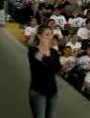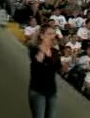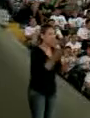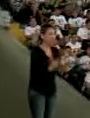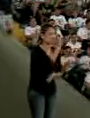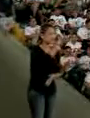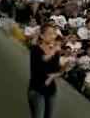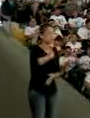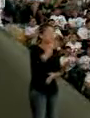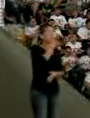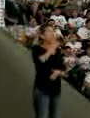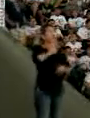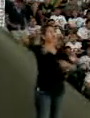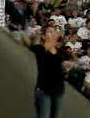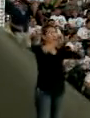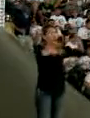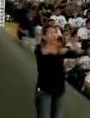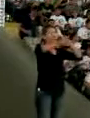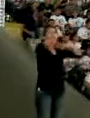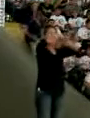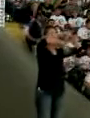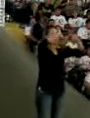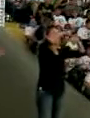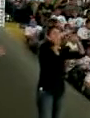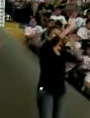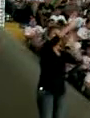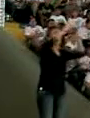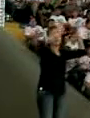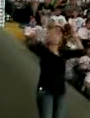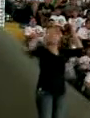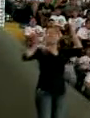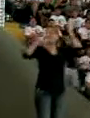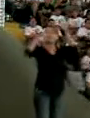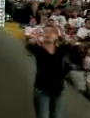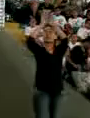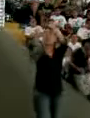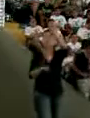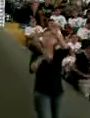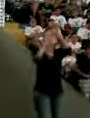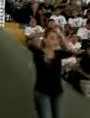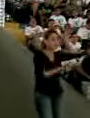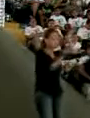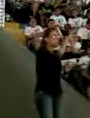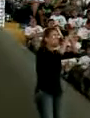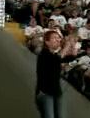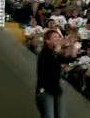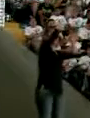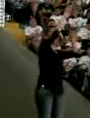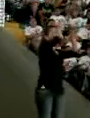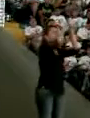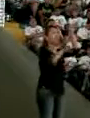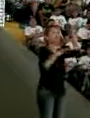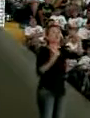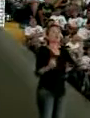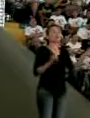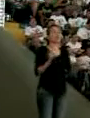da desigualdade econômica vem mesmo no processo de colonização. Desde o momento em que você teve inicialmente duas